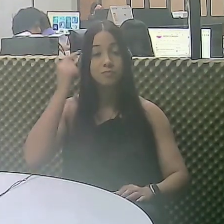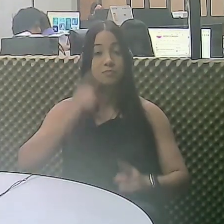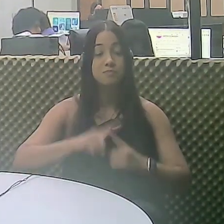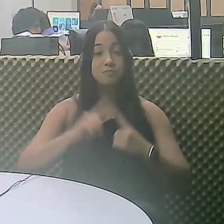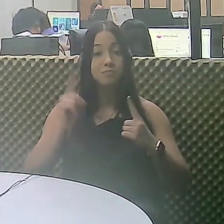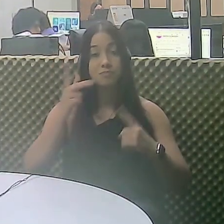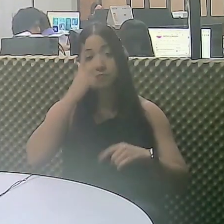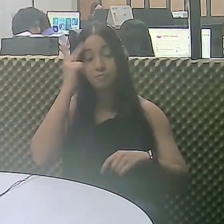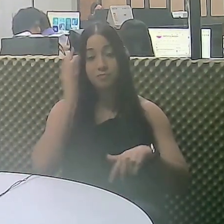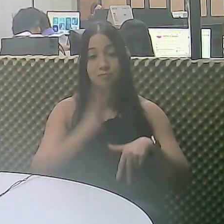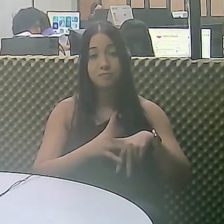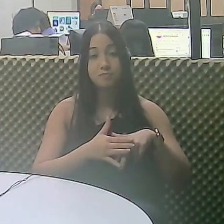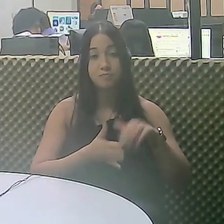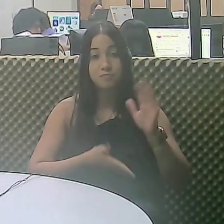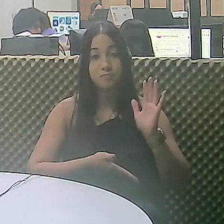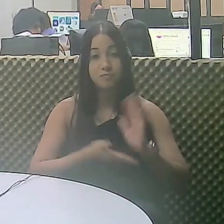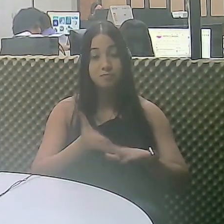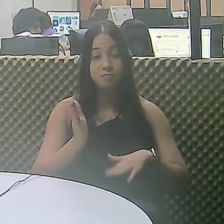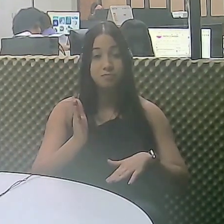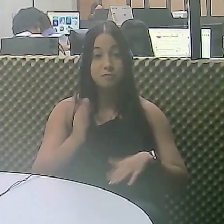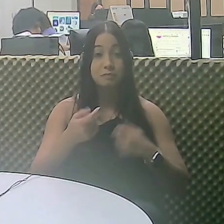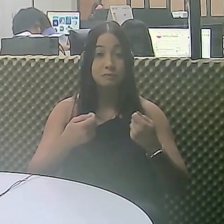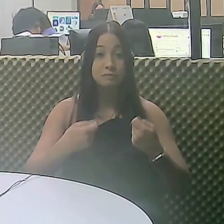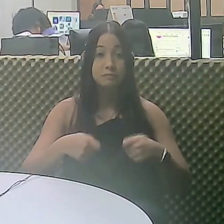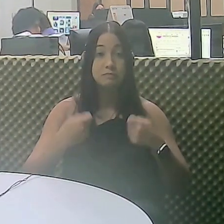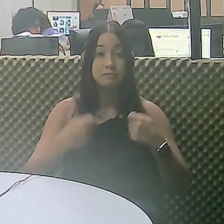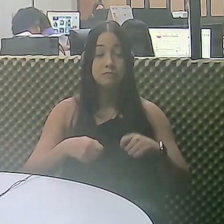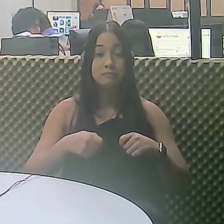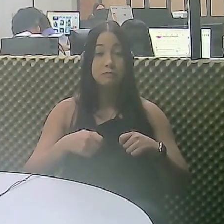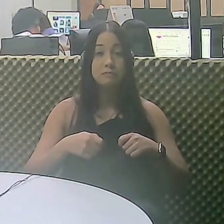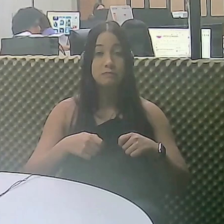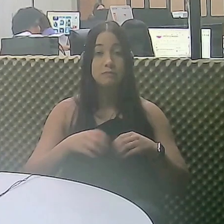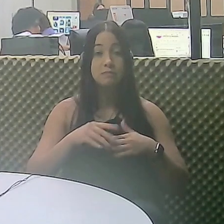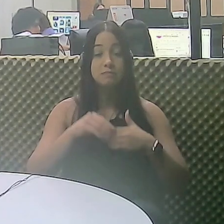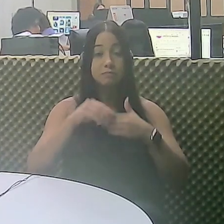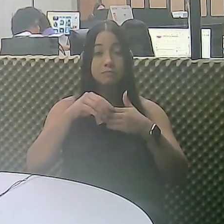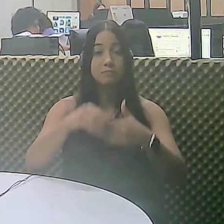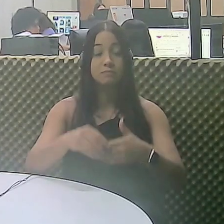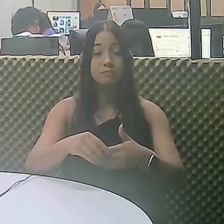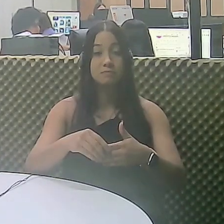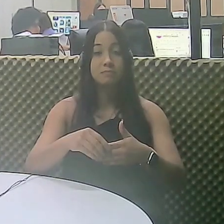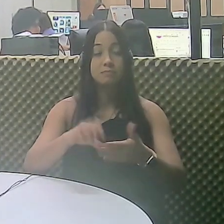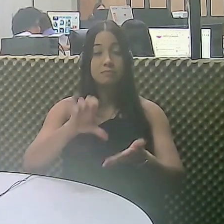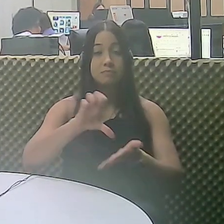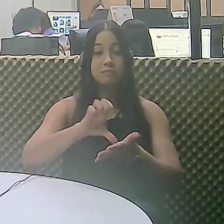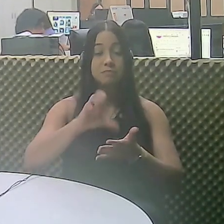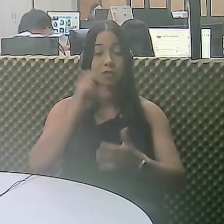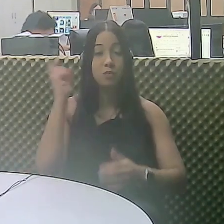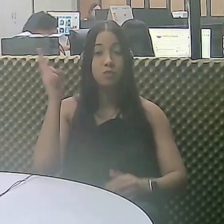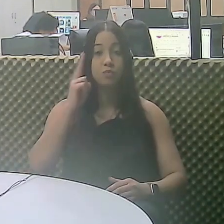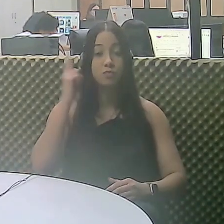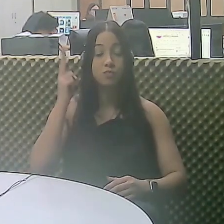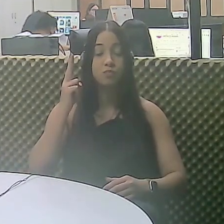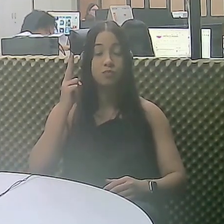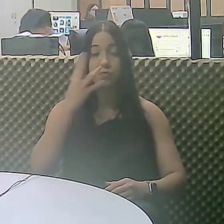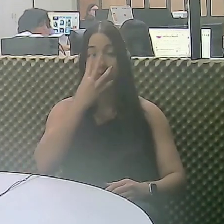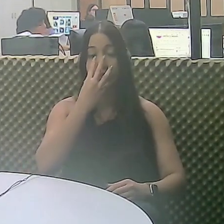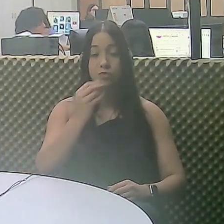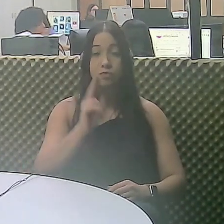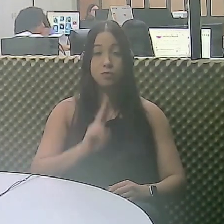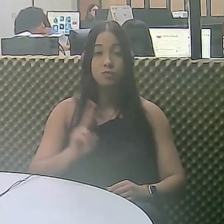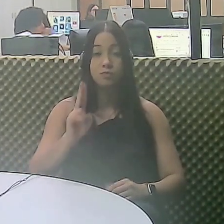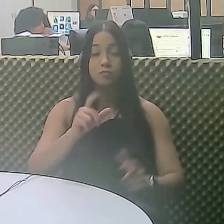os pacientes que procurarem a unidade e necessitarem de internação serão encaminhados pela central de ambulâncias da prefitura para